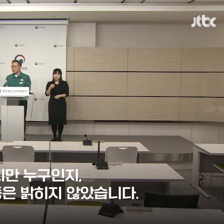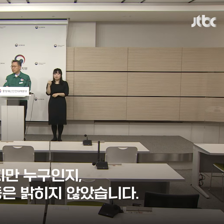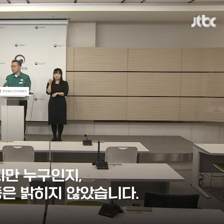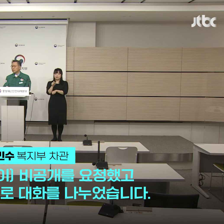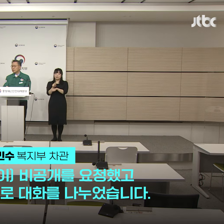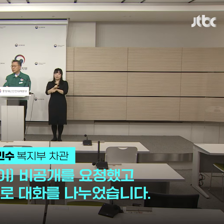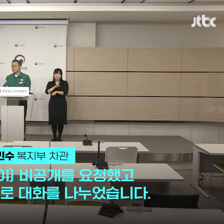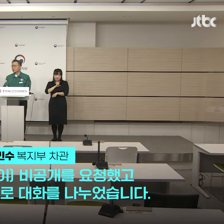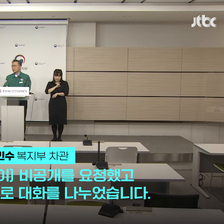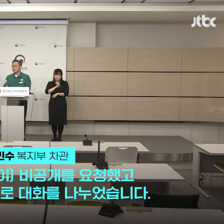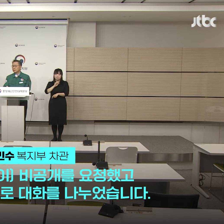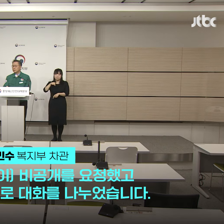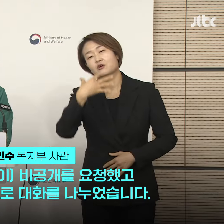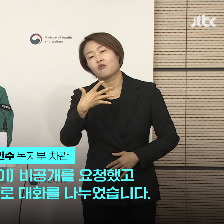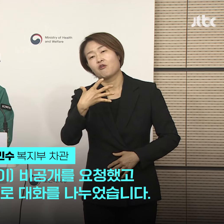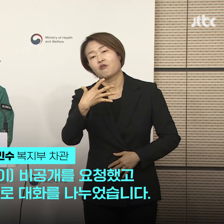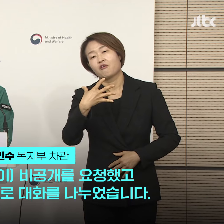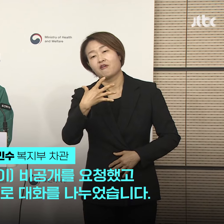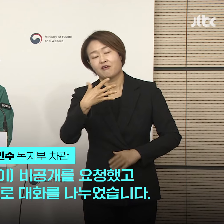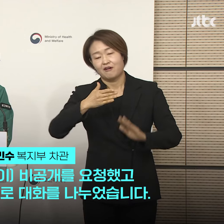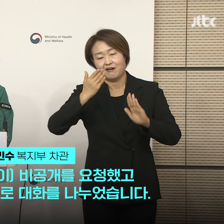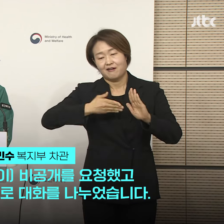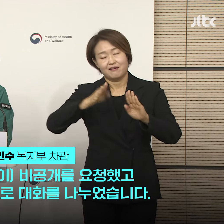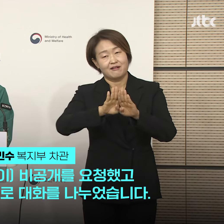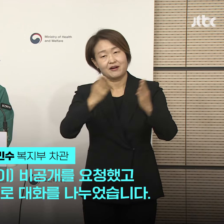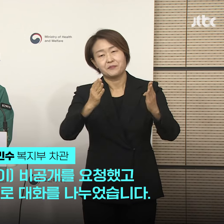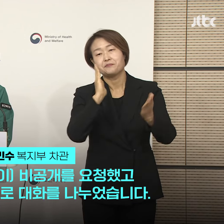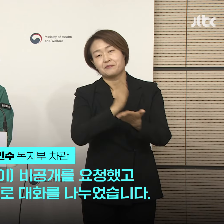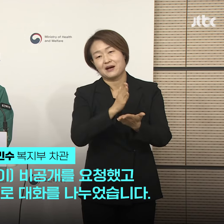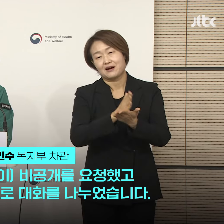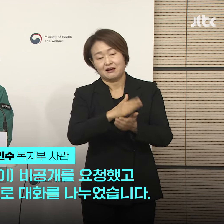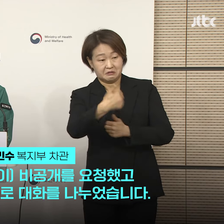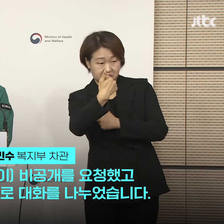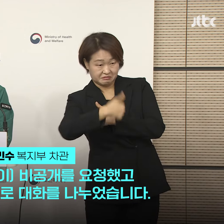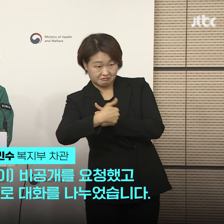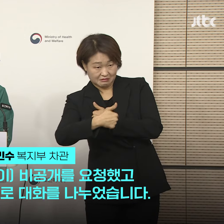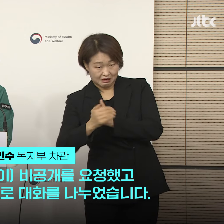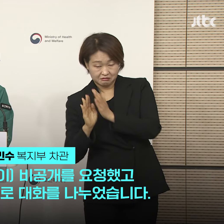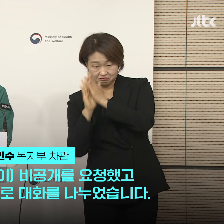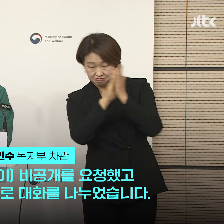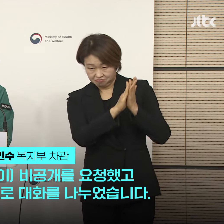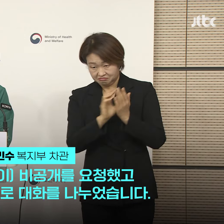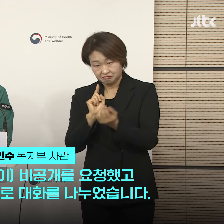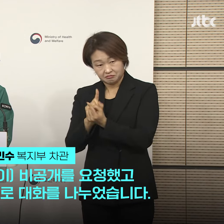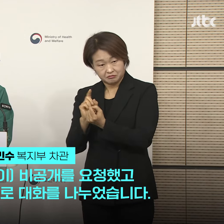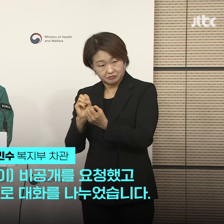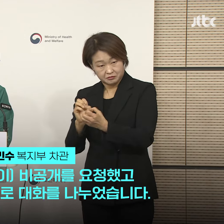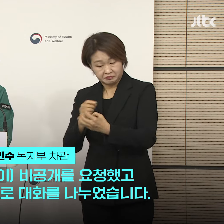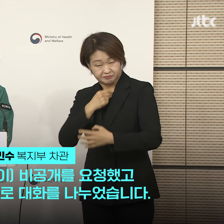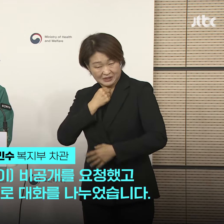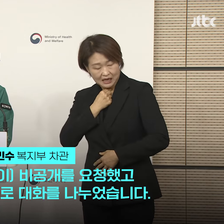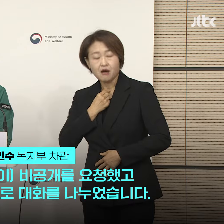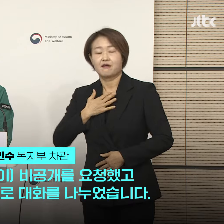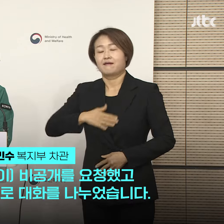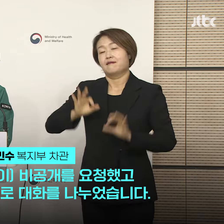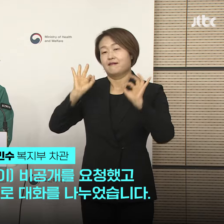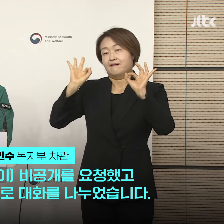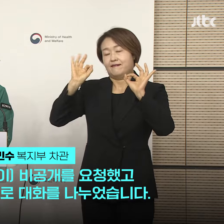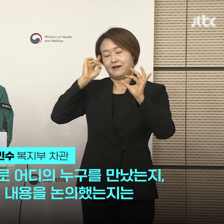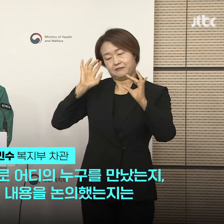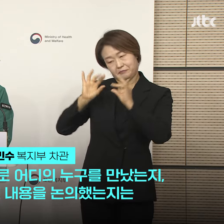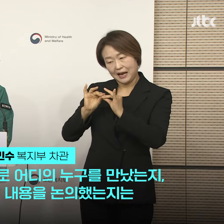않았습니다. 비공개를 요청을 했고 저희도 그 비공개로 그 대화를 나누었습니다.